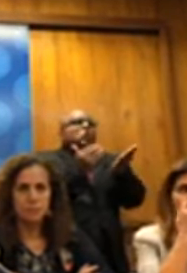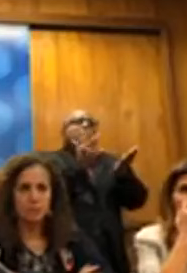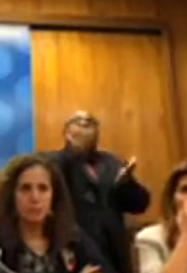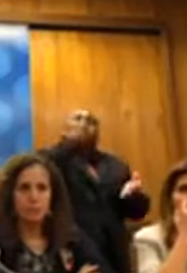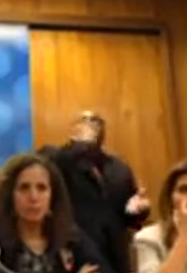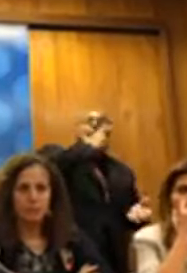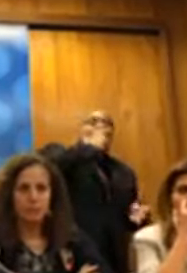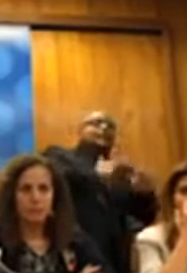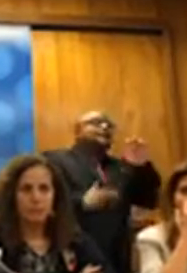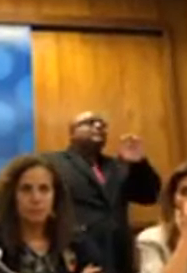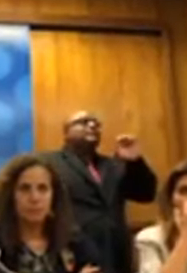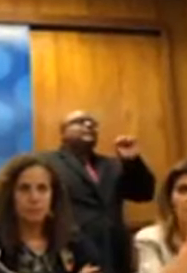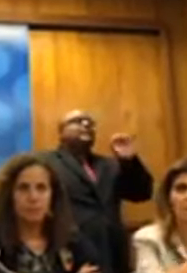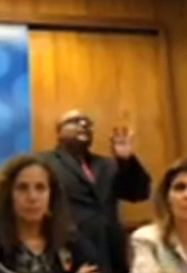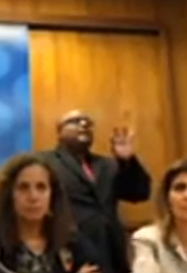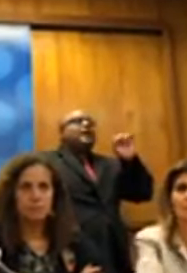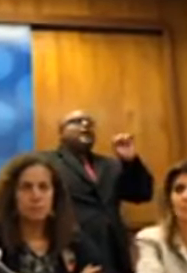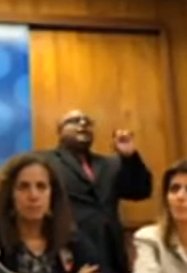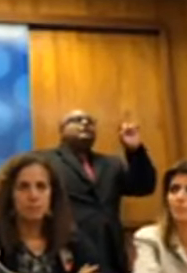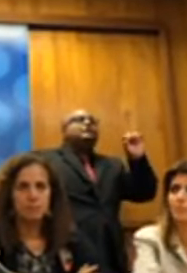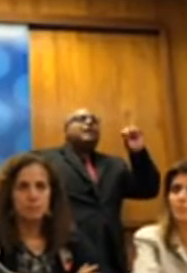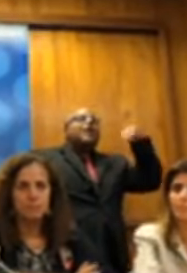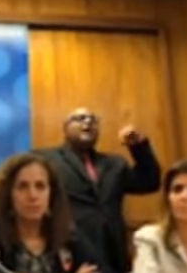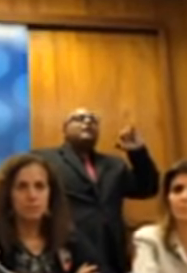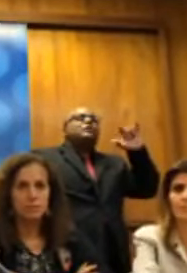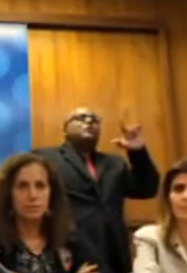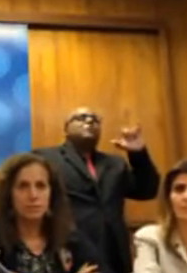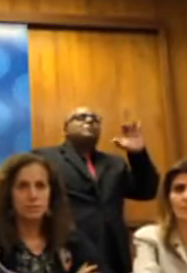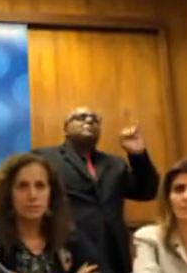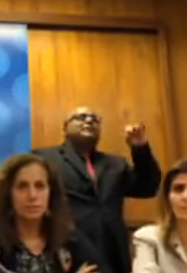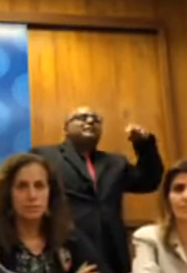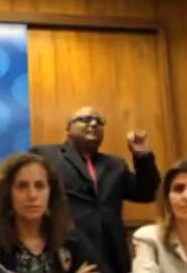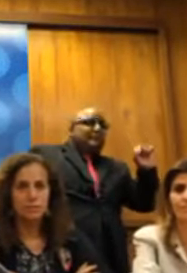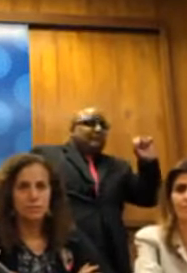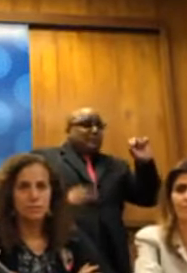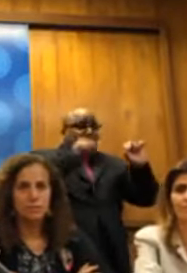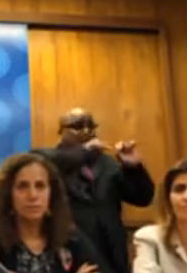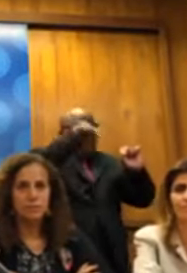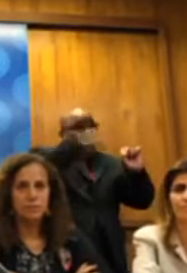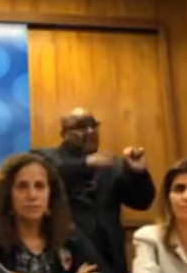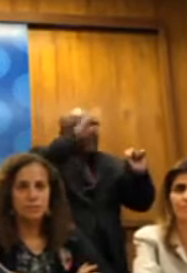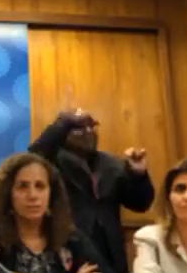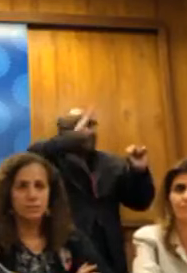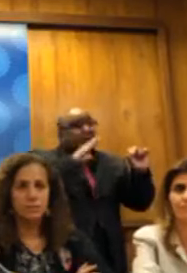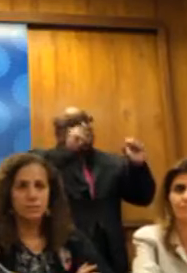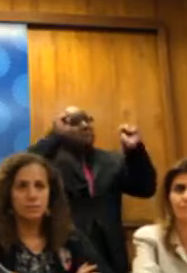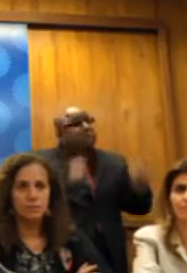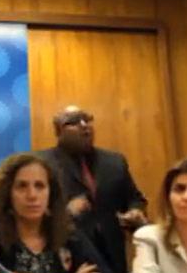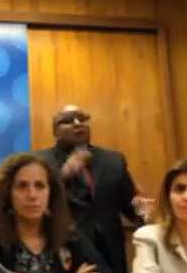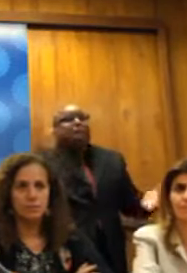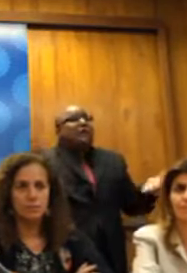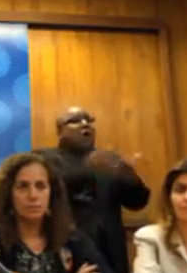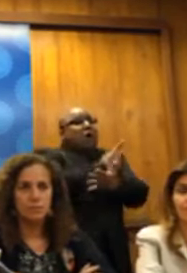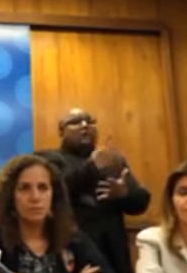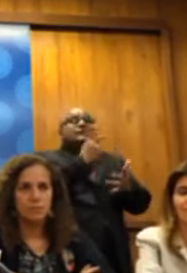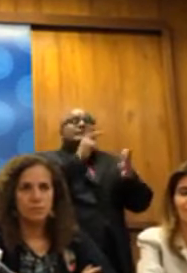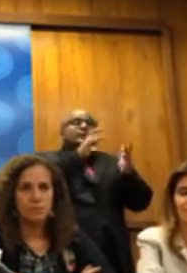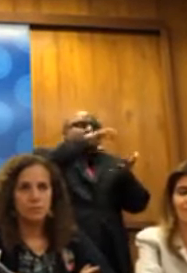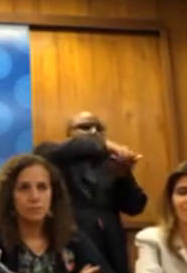é a previsão dos especialistas em segurança pública. O Estado brasileiro pode se transformar num Estado de